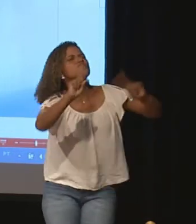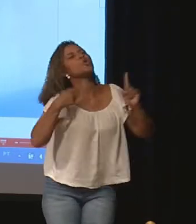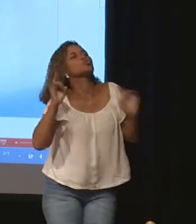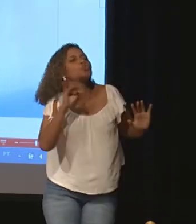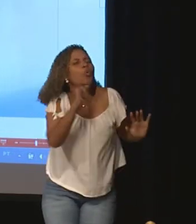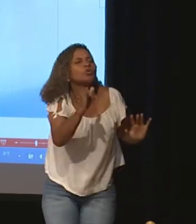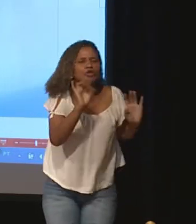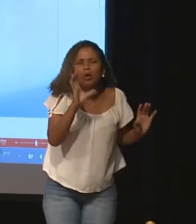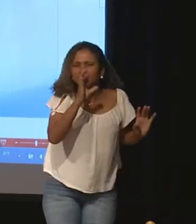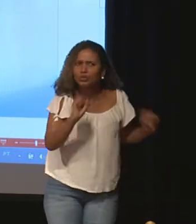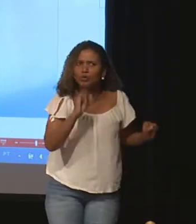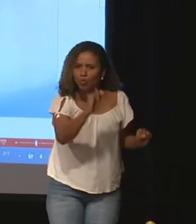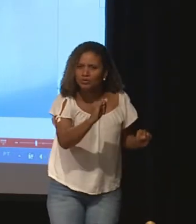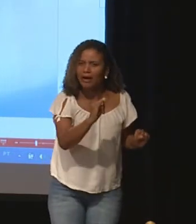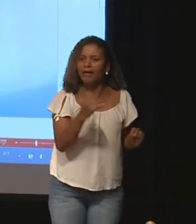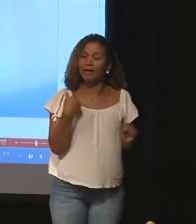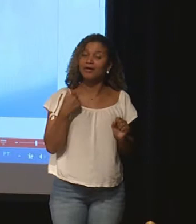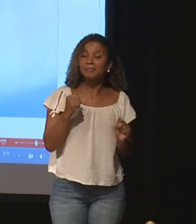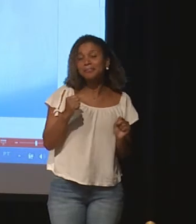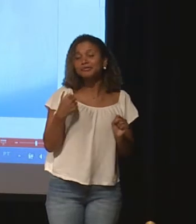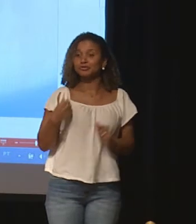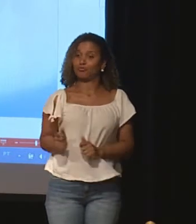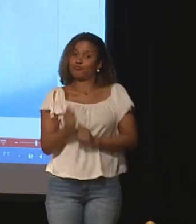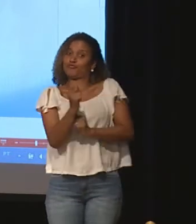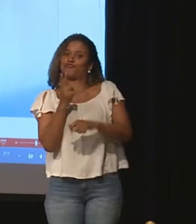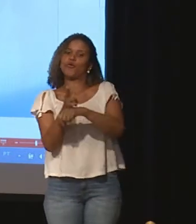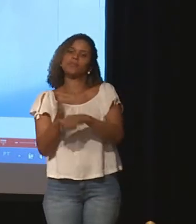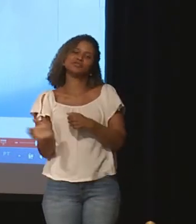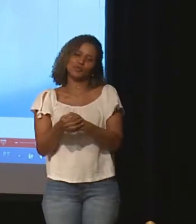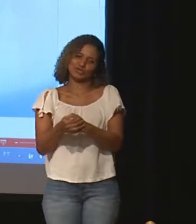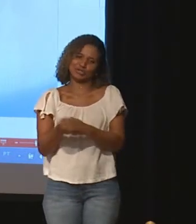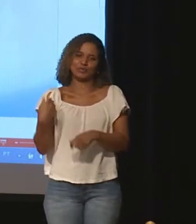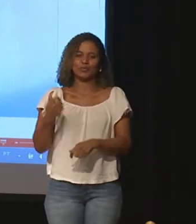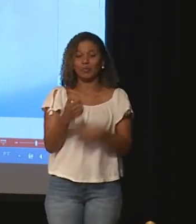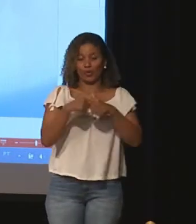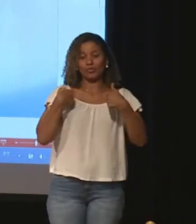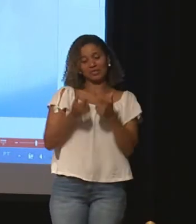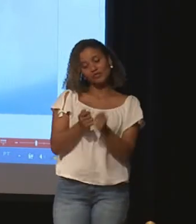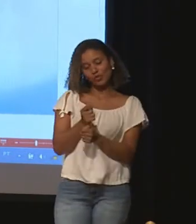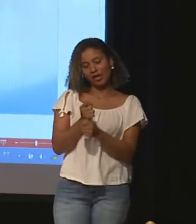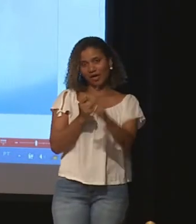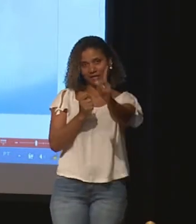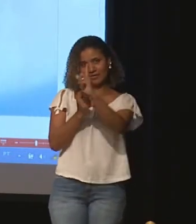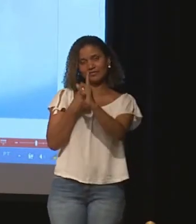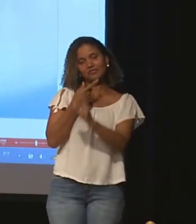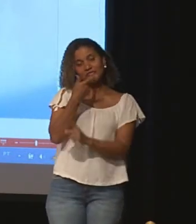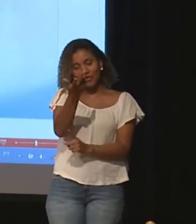contar, você vai ficar com medo. Não, eu posso contar para você rapidinho? Aí eu aproveitei, fui lá e filmei. Aí